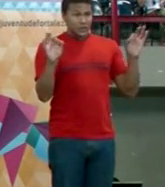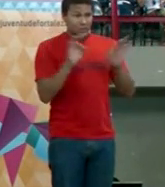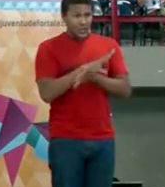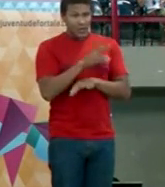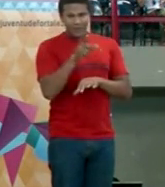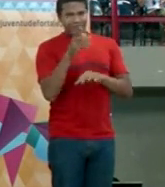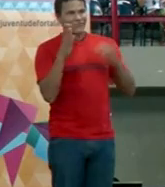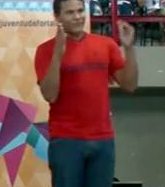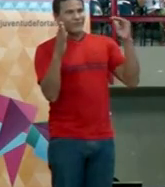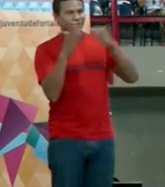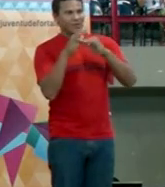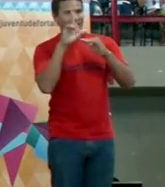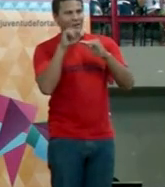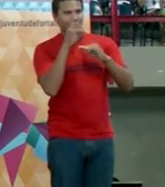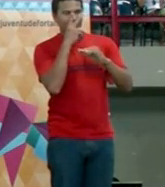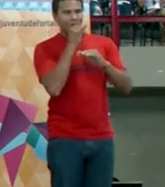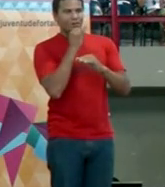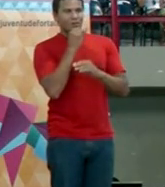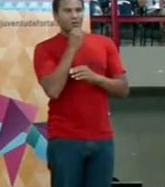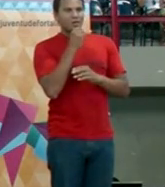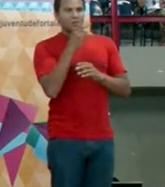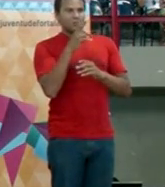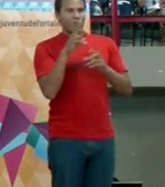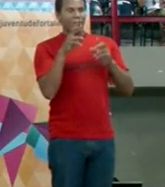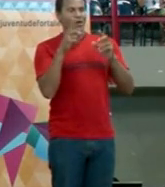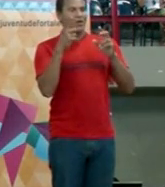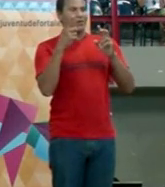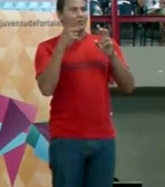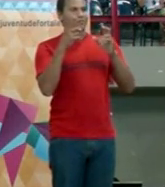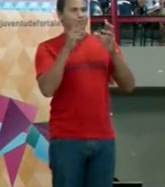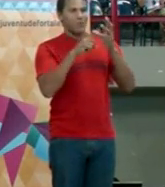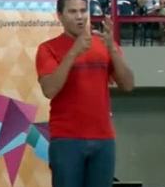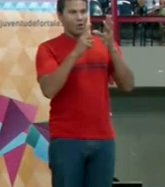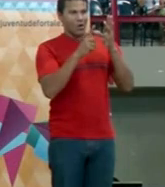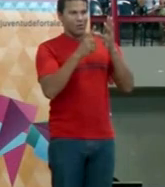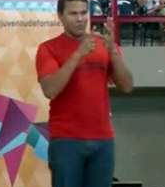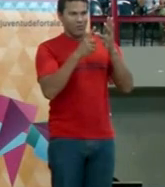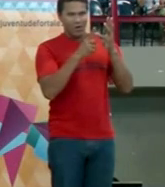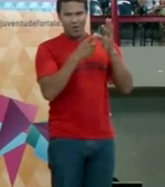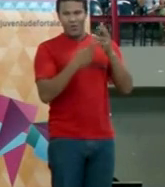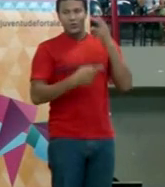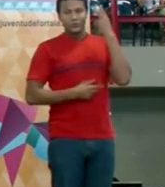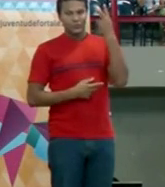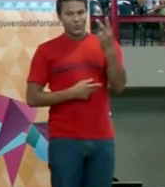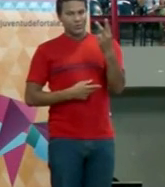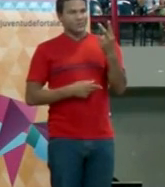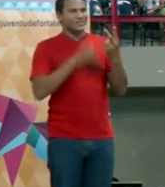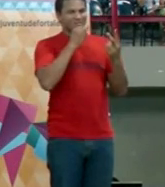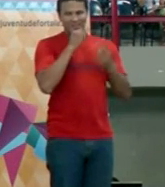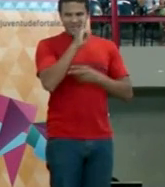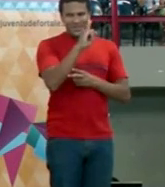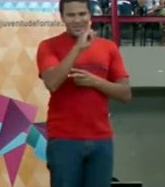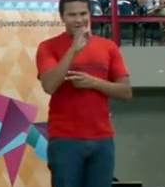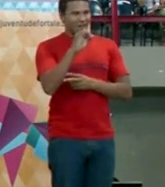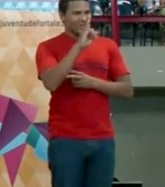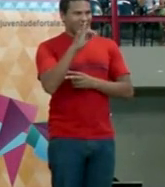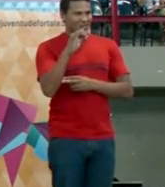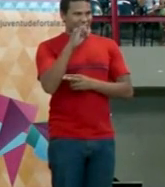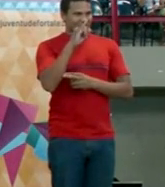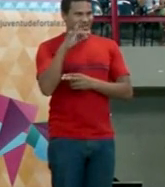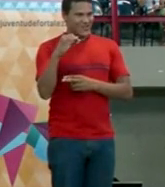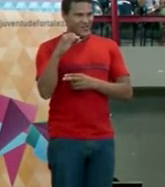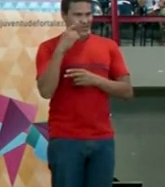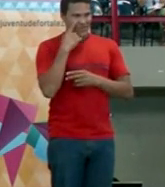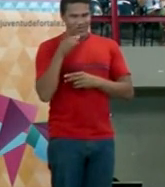ditongo é acentuada. Toda palavra que a sílaba forte é a penúltima e